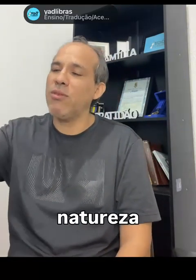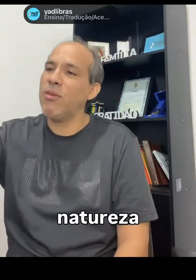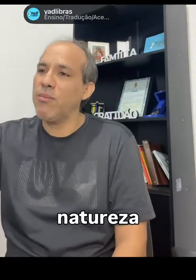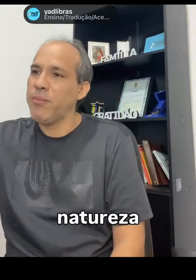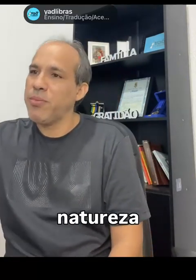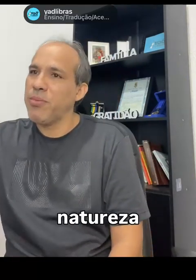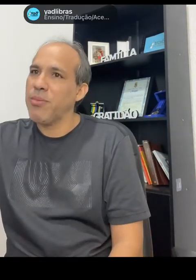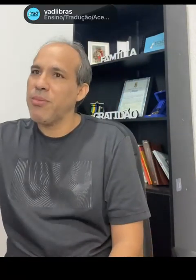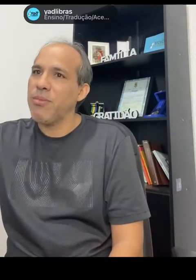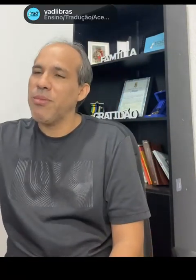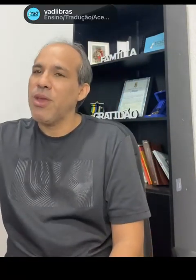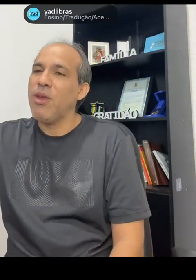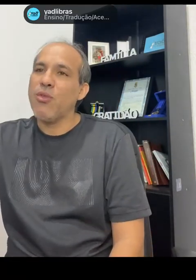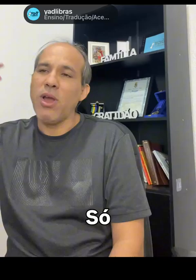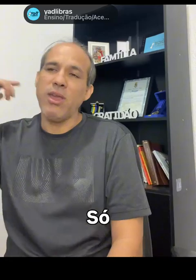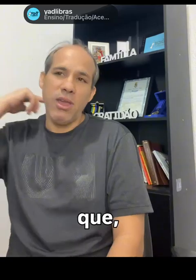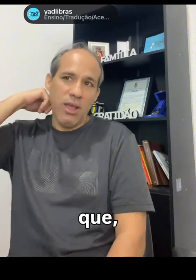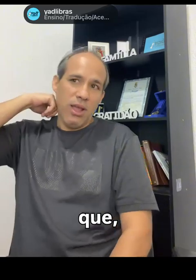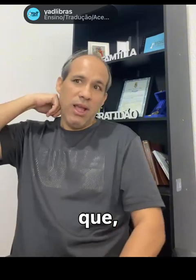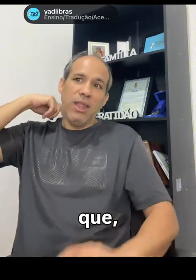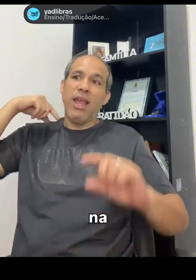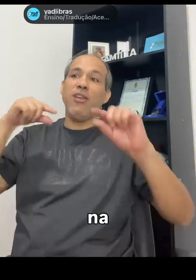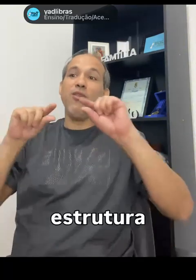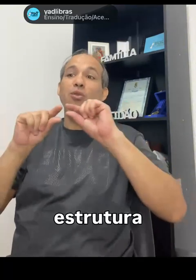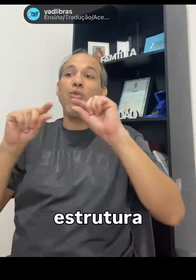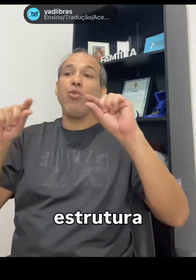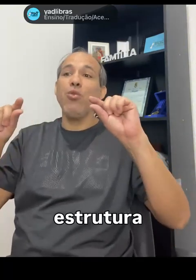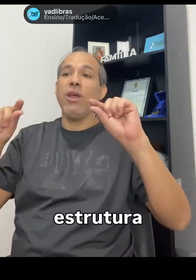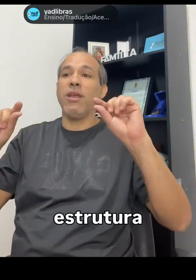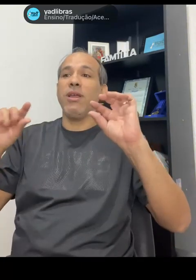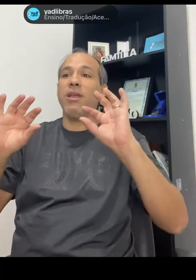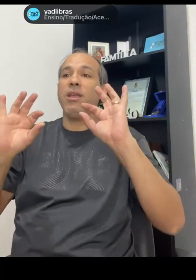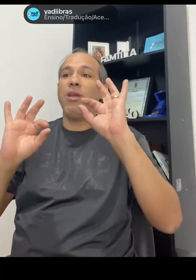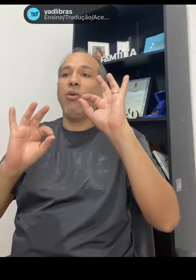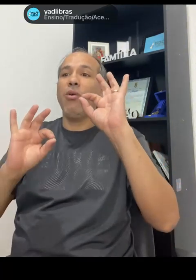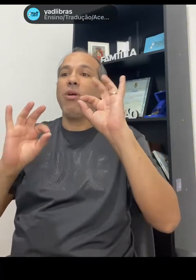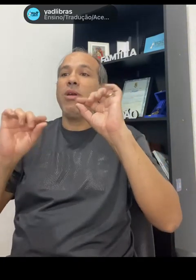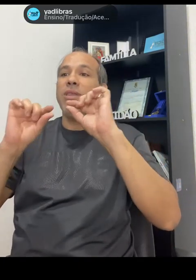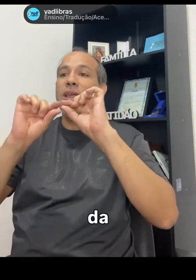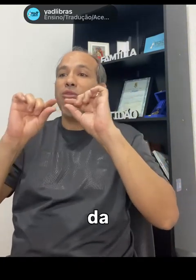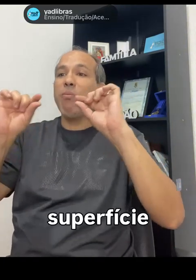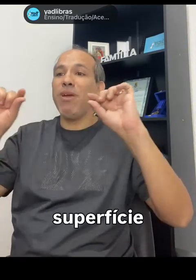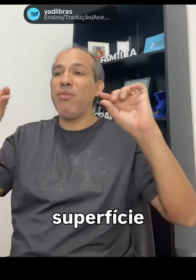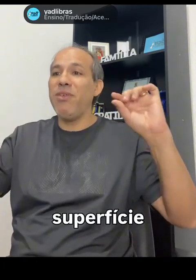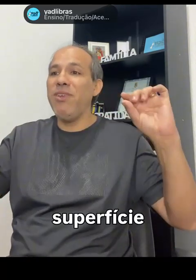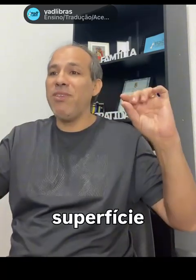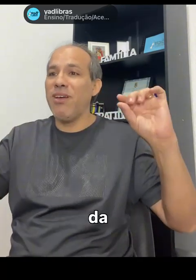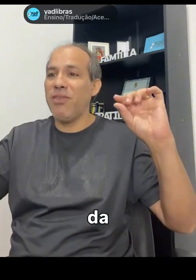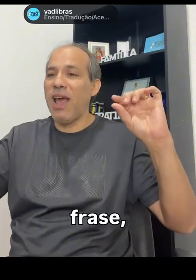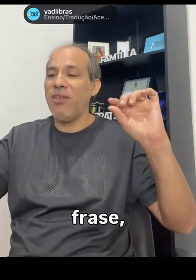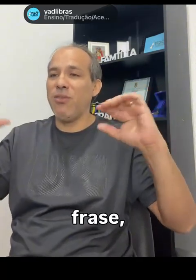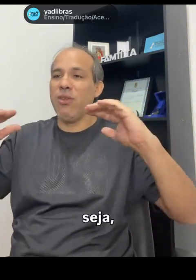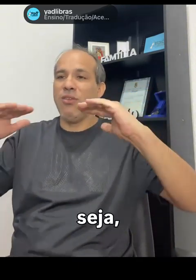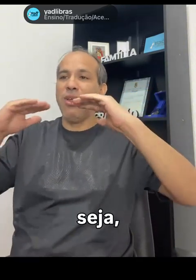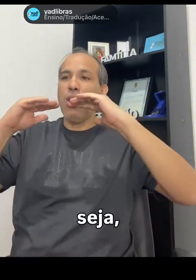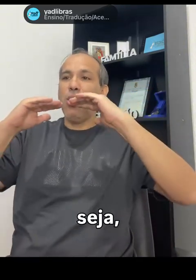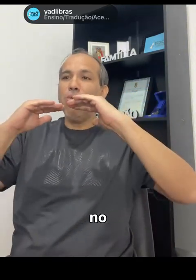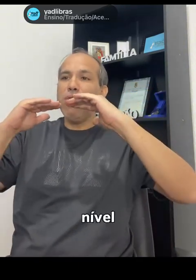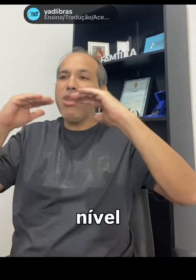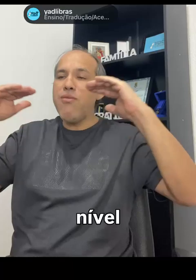natureza. Só que na estrutura da superfície da frase, ou seja, no